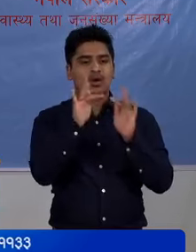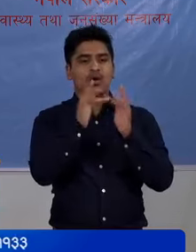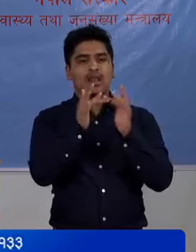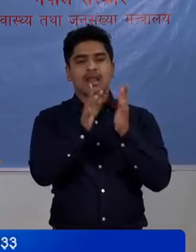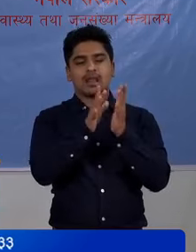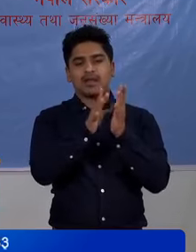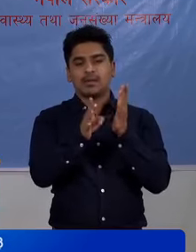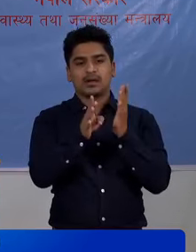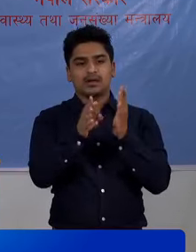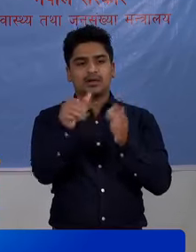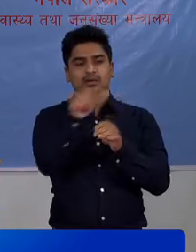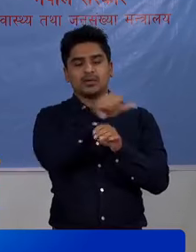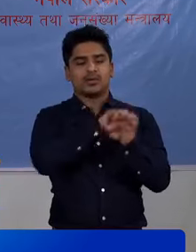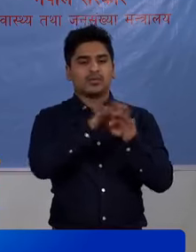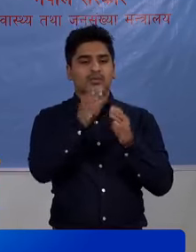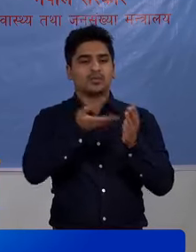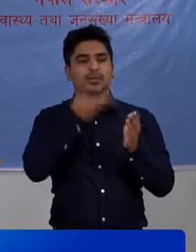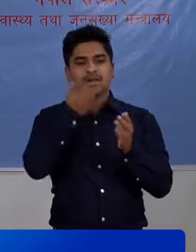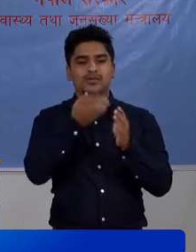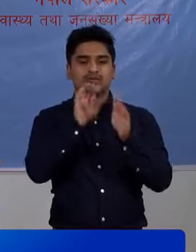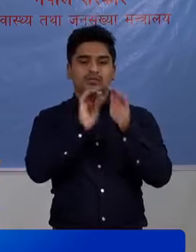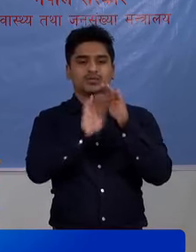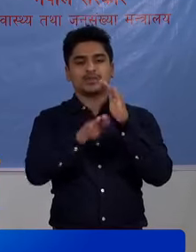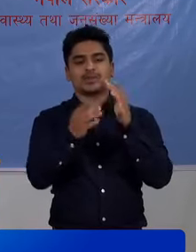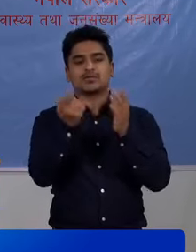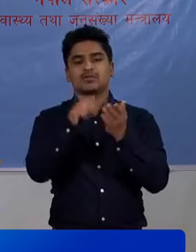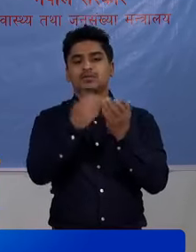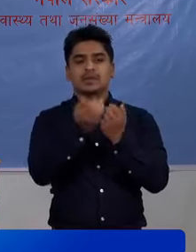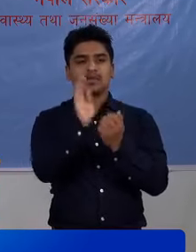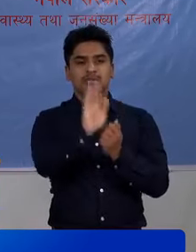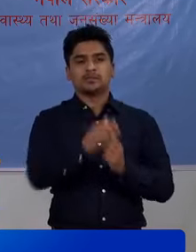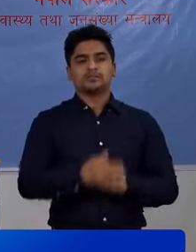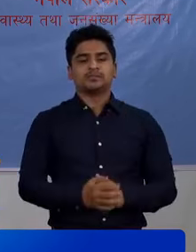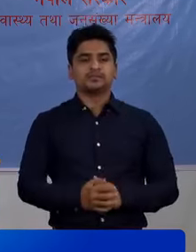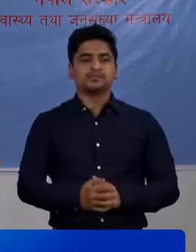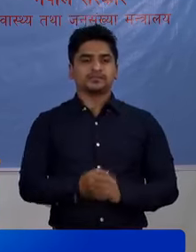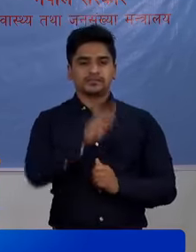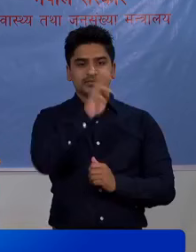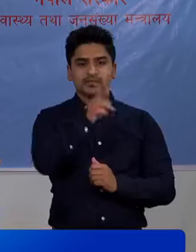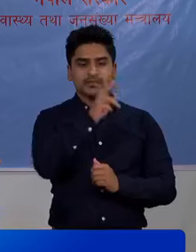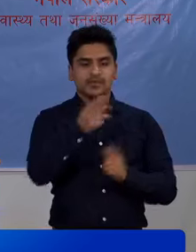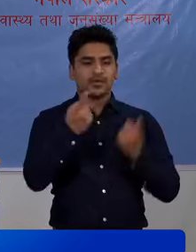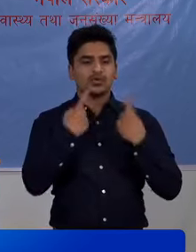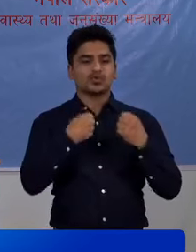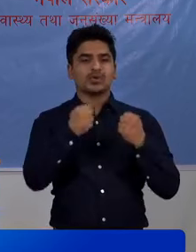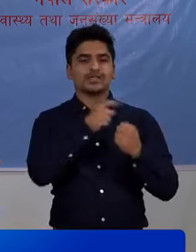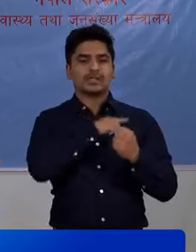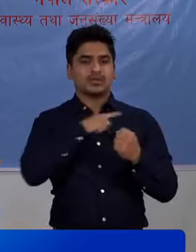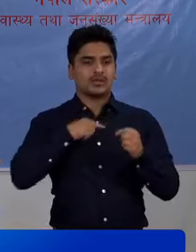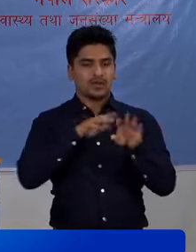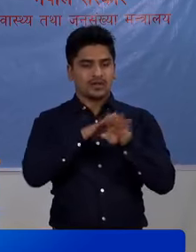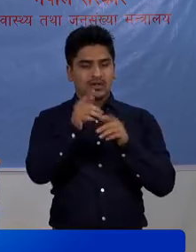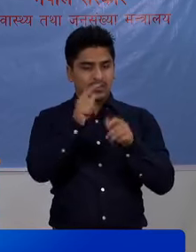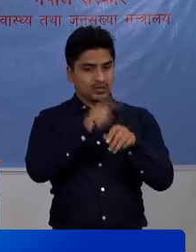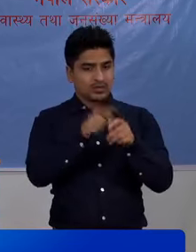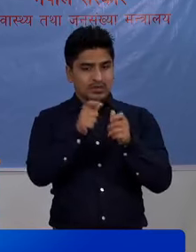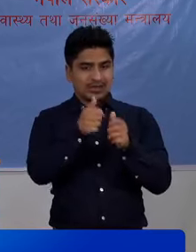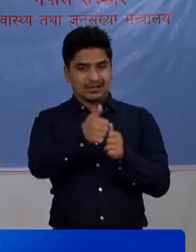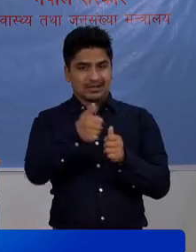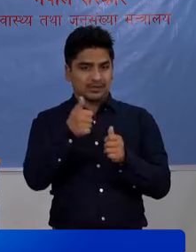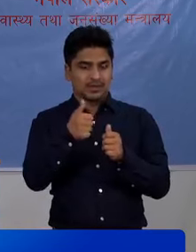लगे रहा हमले उन्होर को पठन पाठन पनी सुचारू गरी सेखेगा चाऊं। रहा स्वास्थेकरमी लाई समय अनुकुल